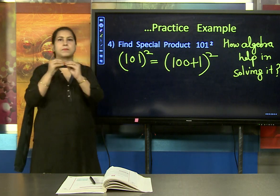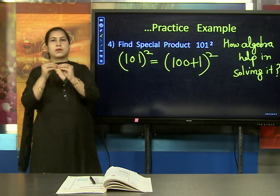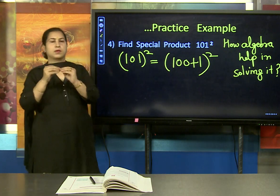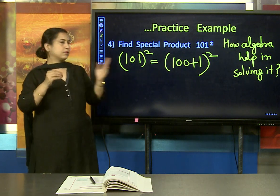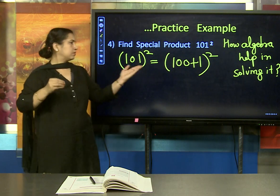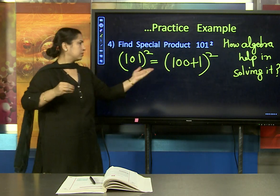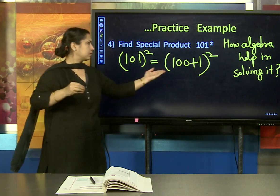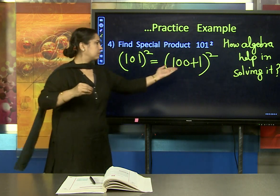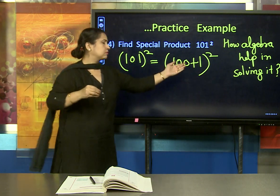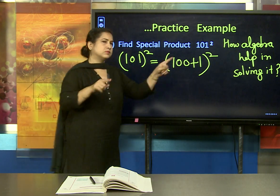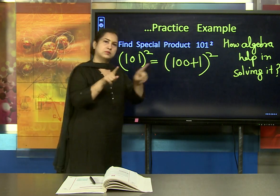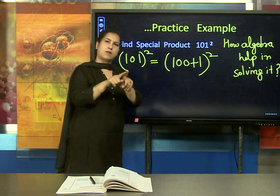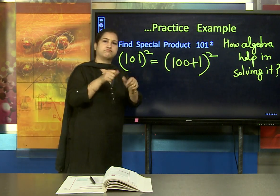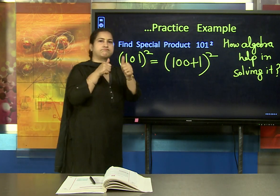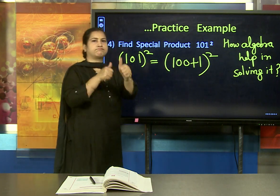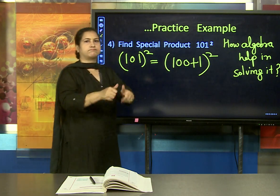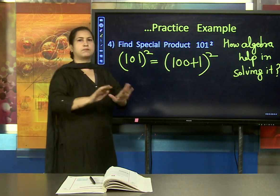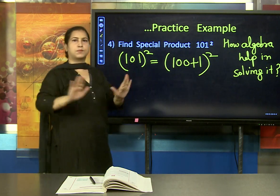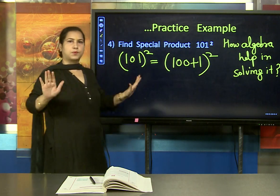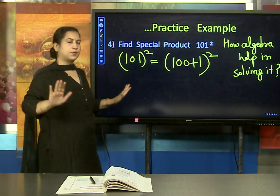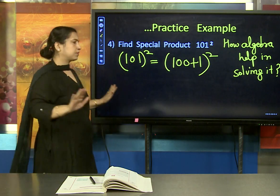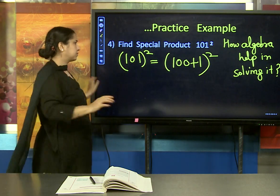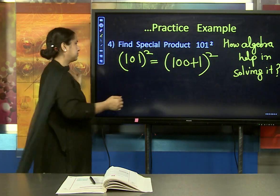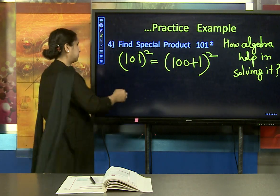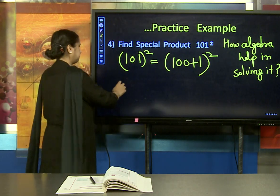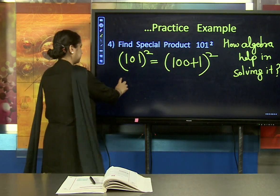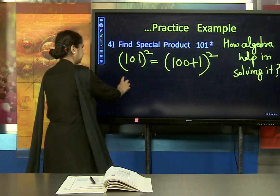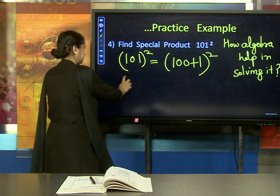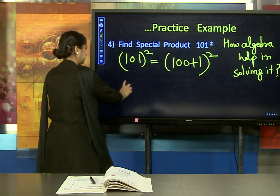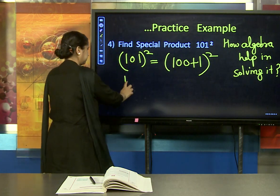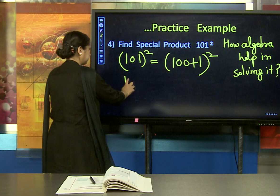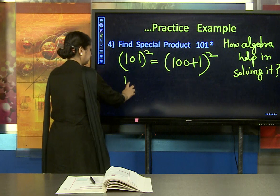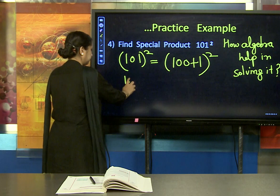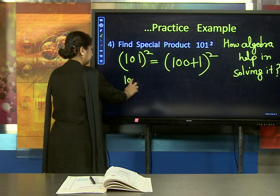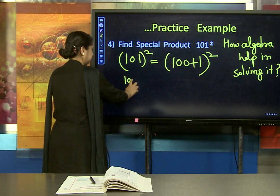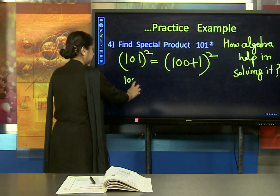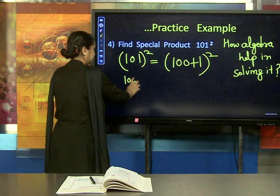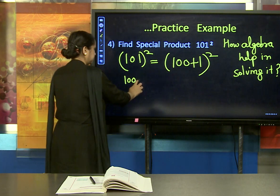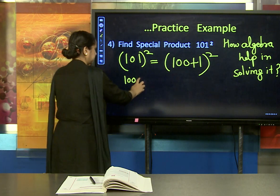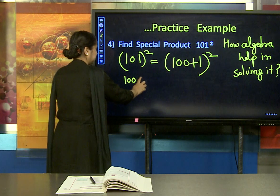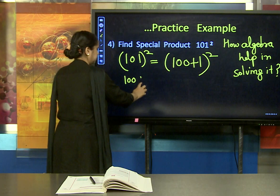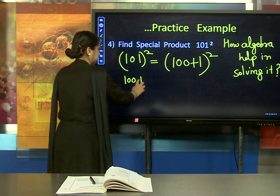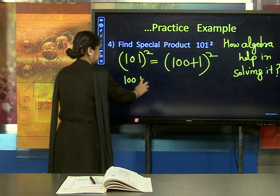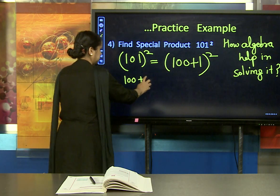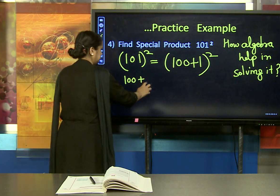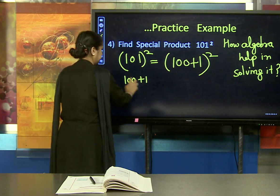तो ये हमारा ए और बी हो गए। अब हम पूरा वही फार्मूला जो हमने पहले किया था, ए और बी का फार्मूला पूरा इस पे लागू कर